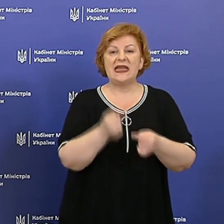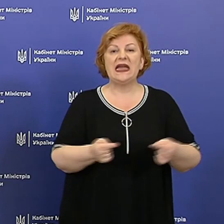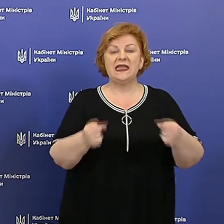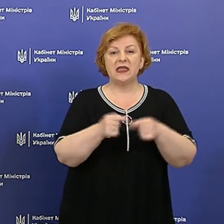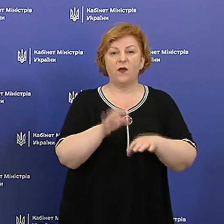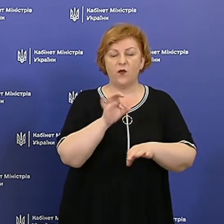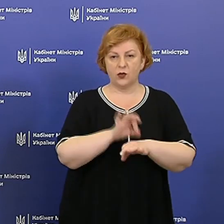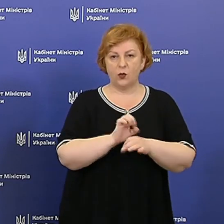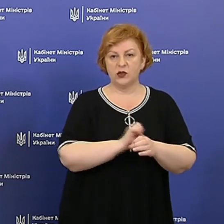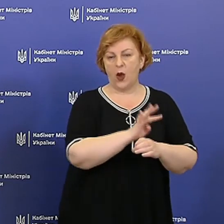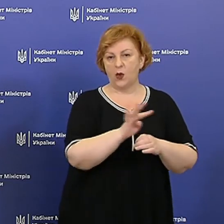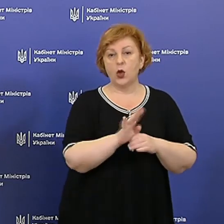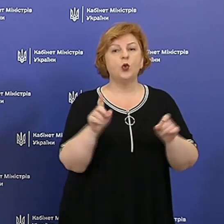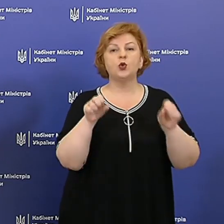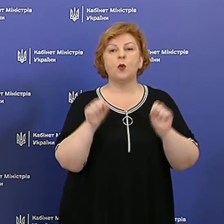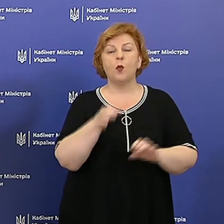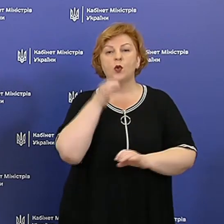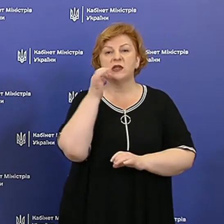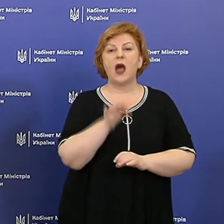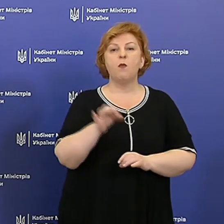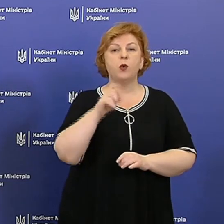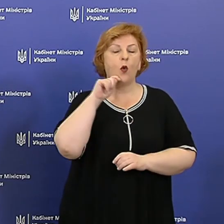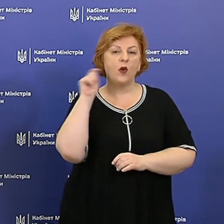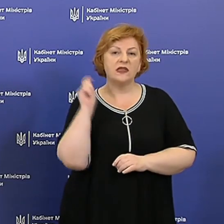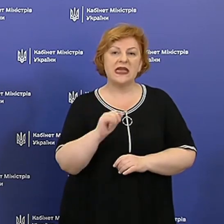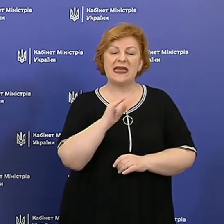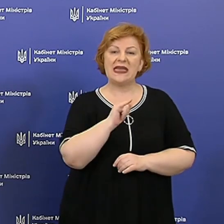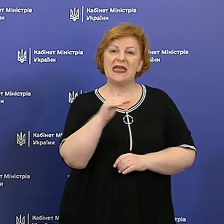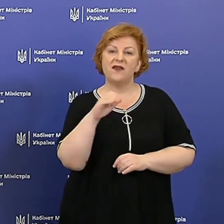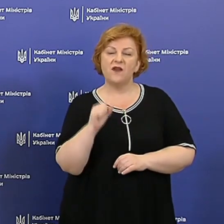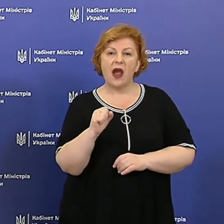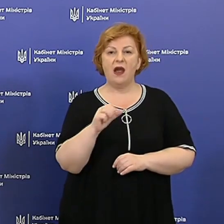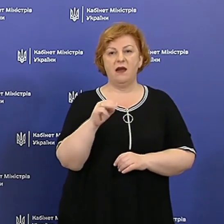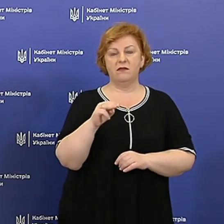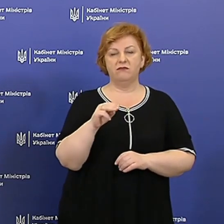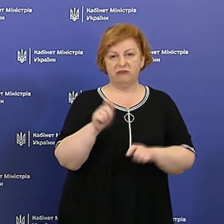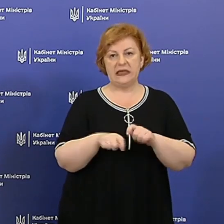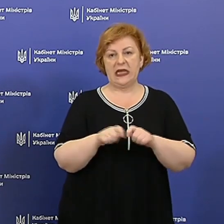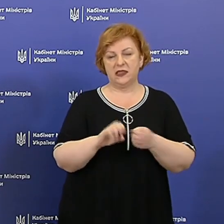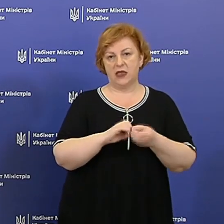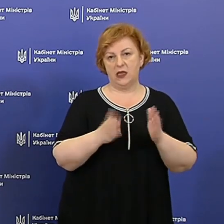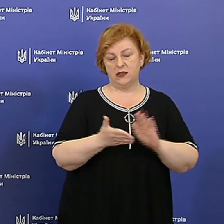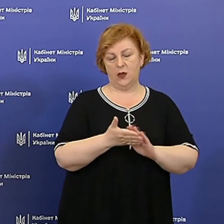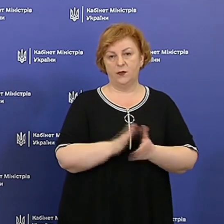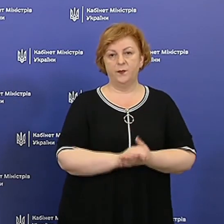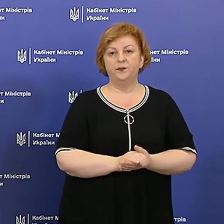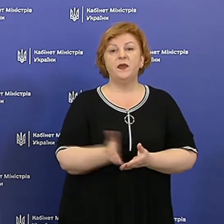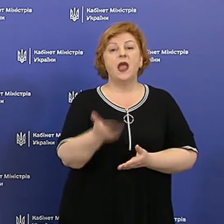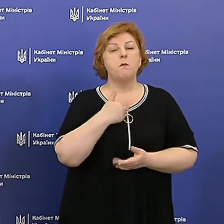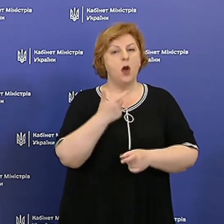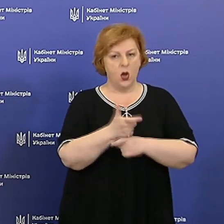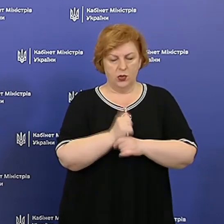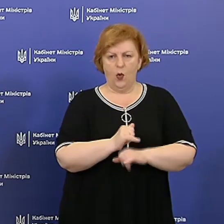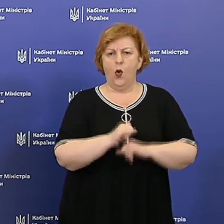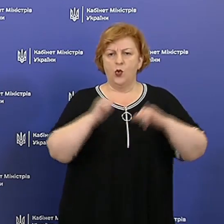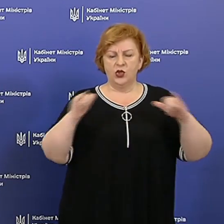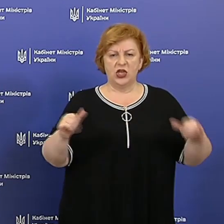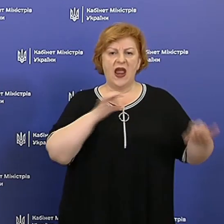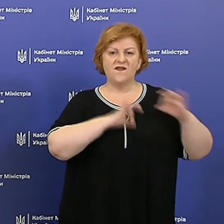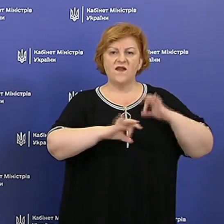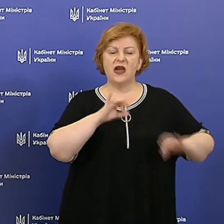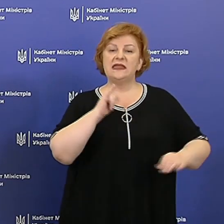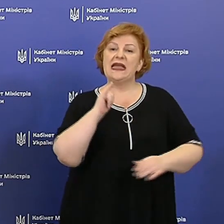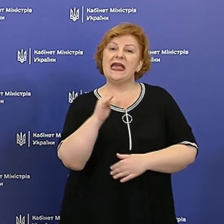діагностики коронавірусу? Що ви можете сказати про вітчизняні ІФА-тести загалом? Ми достатньо широко